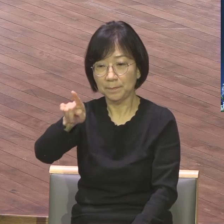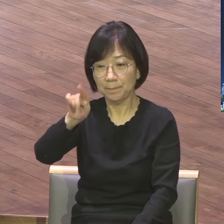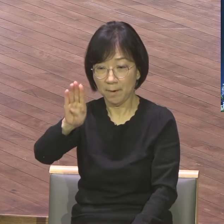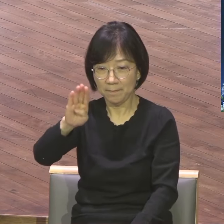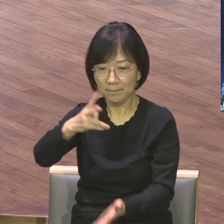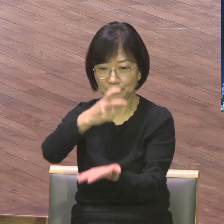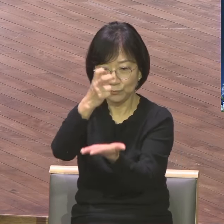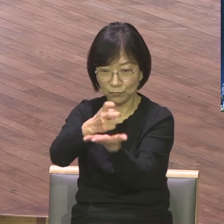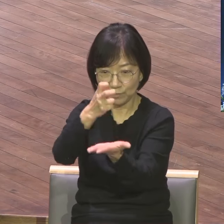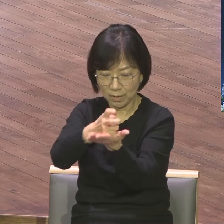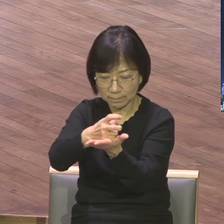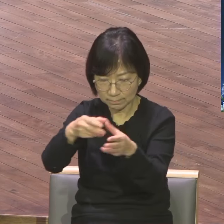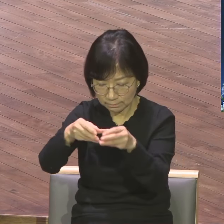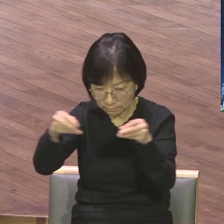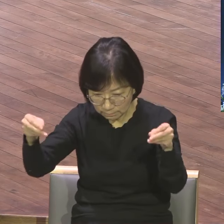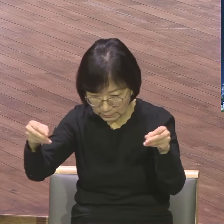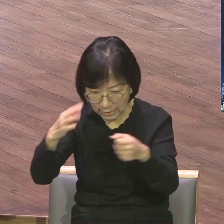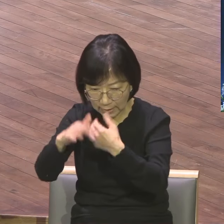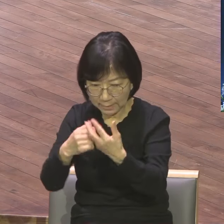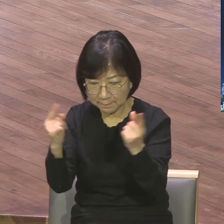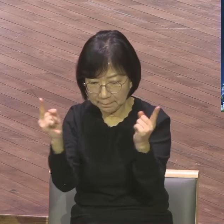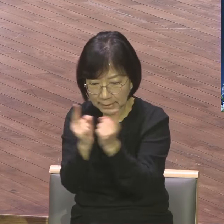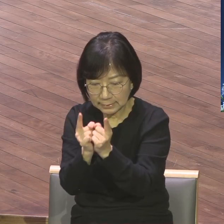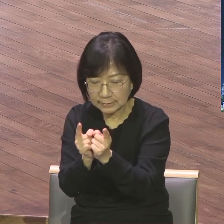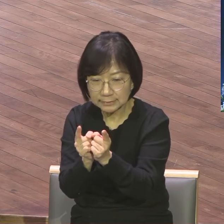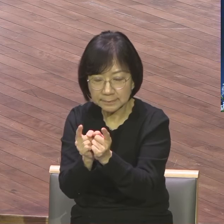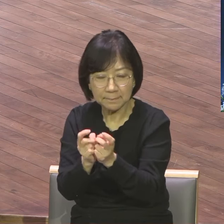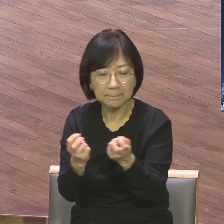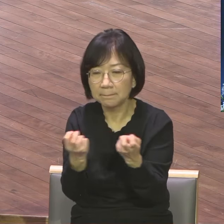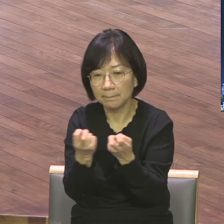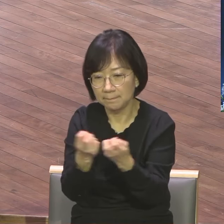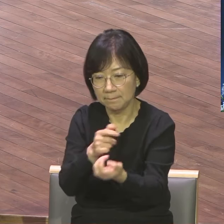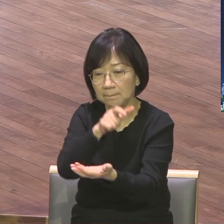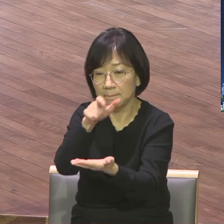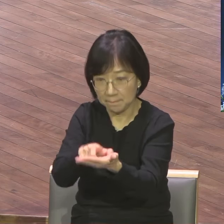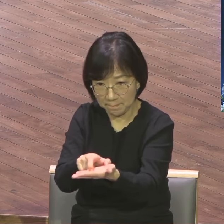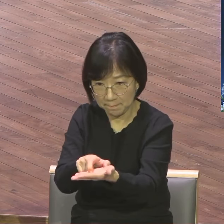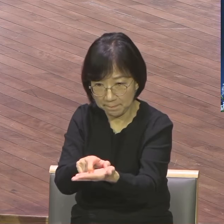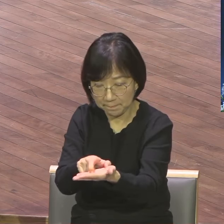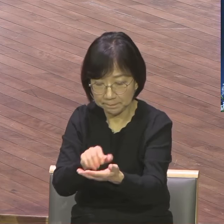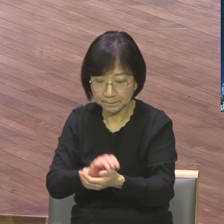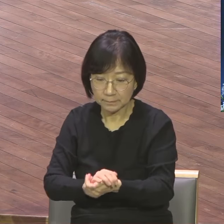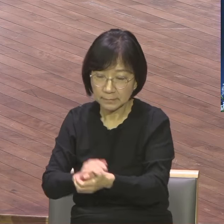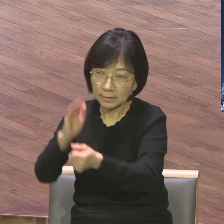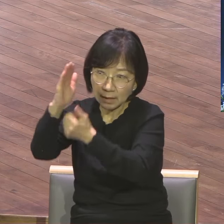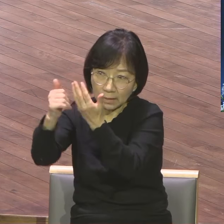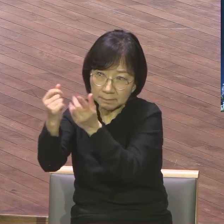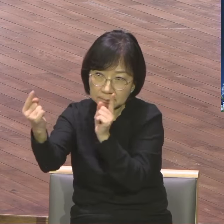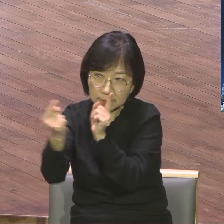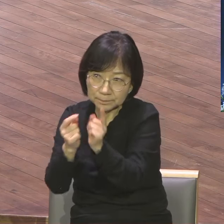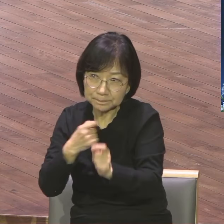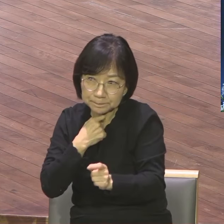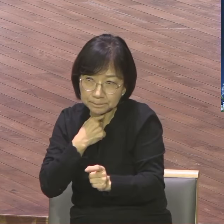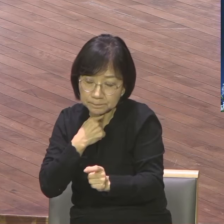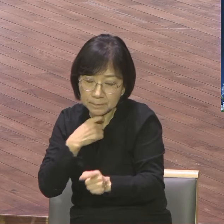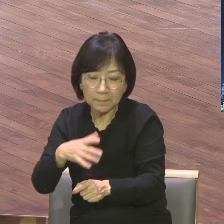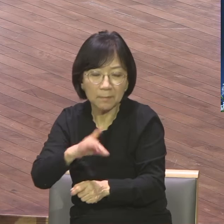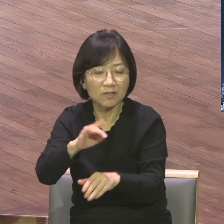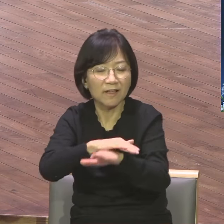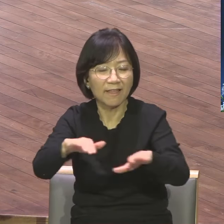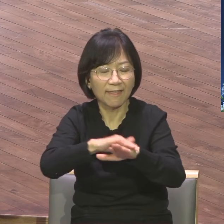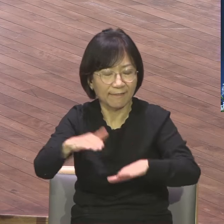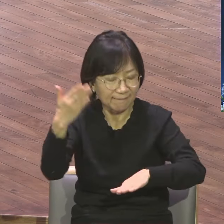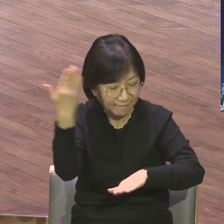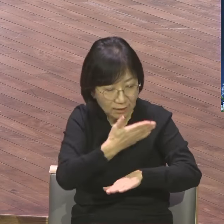수 있는 길을 제시하고 있습니다. 하나님 만나기 위해서 반드시 해결할 것이 있습니다. 그것이 죄입니다.